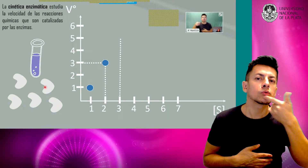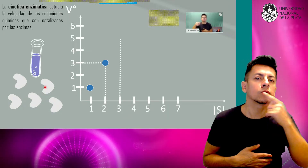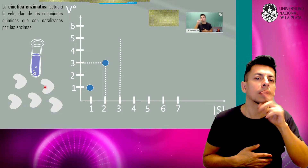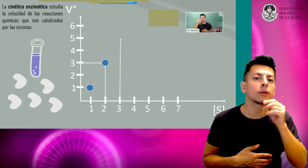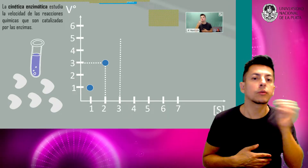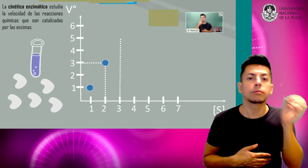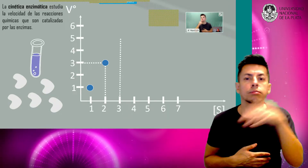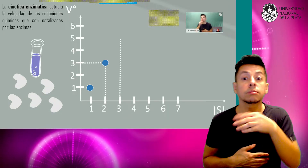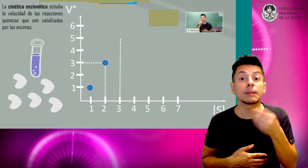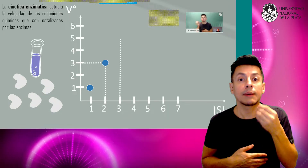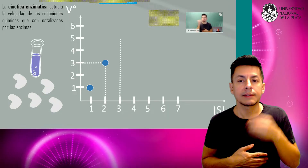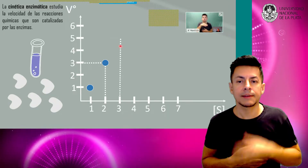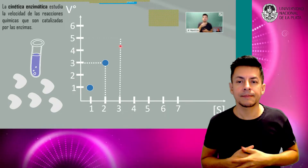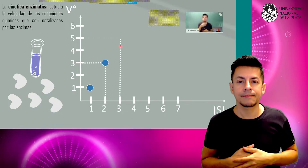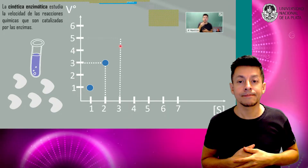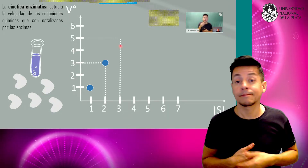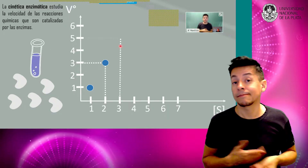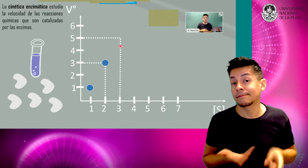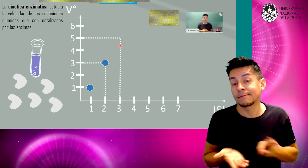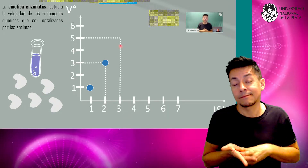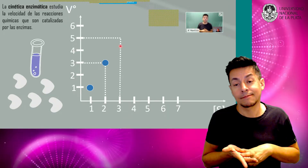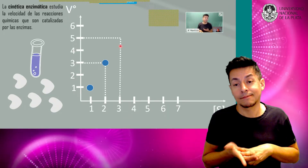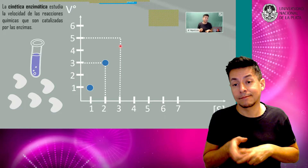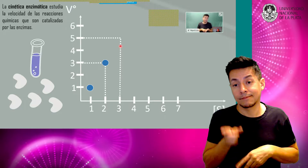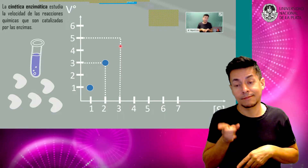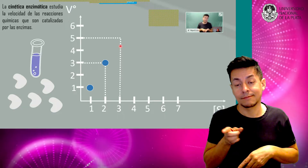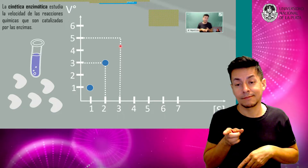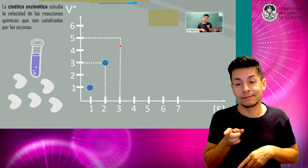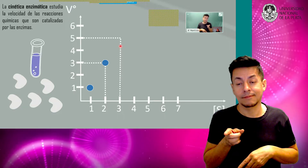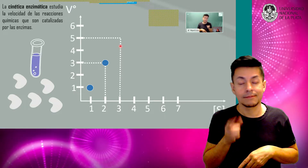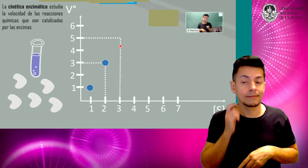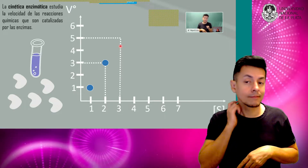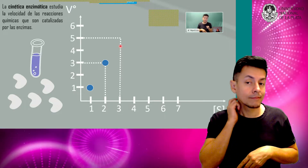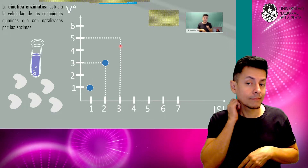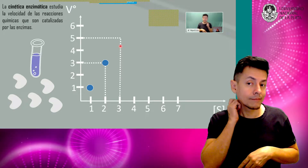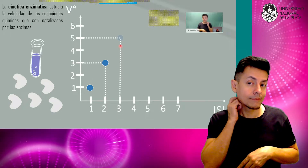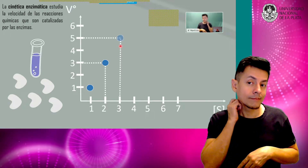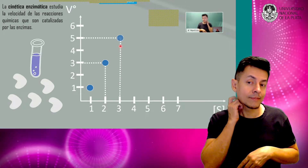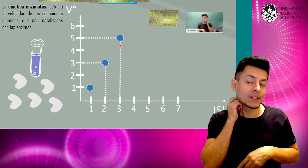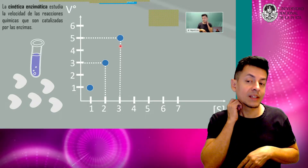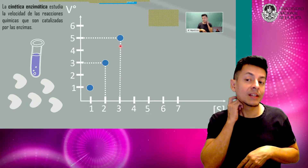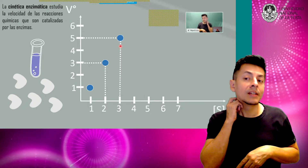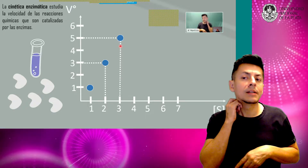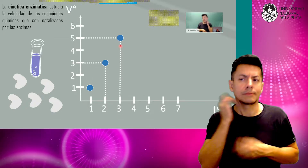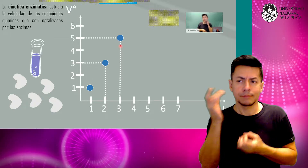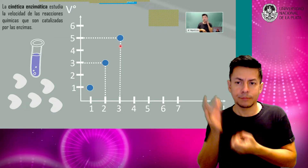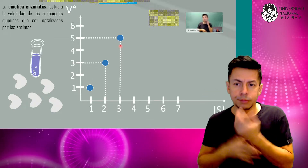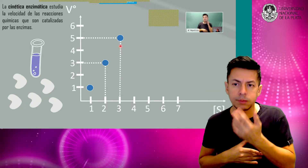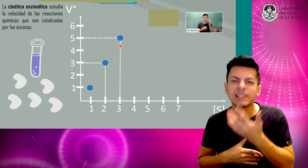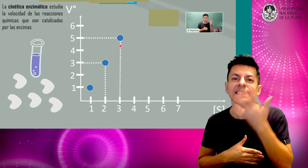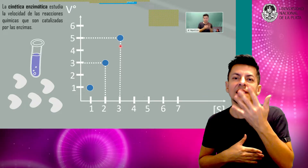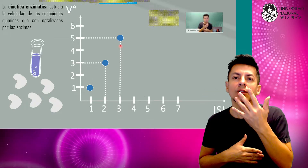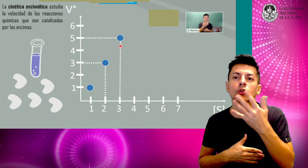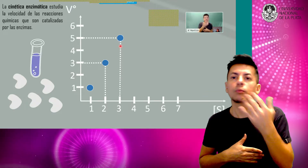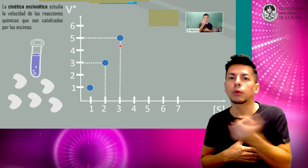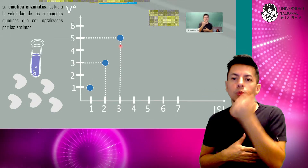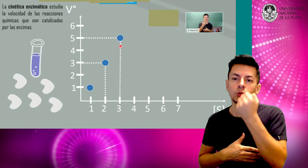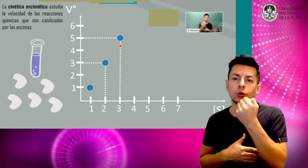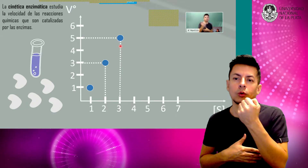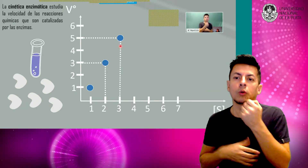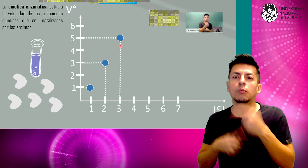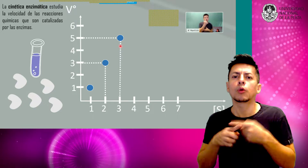moléculas de enzima reconocen al sustrato y lo transforman en producto, obteniendo 5 moléculas de producto cada 1 minuto.